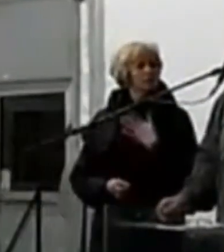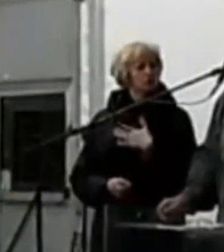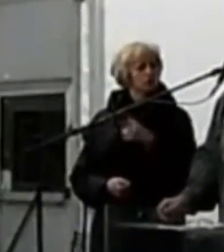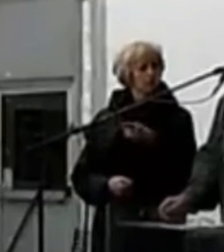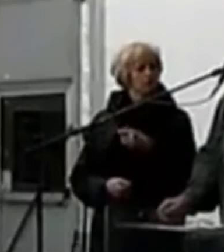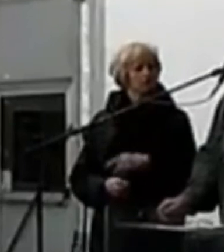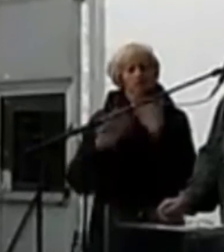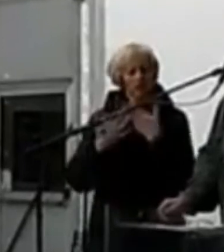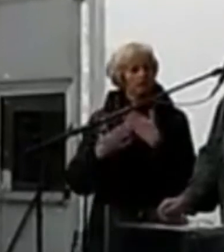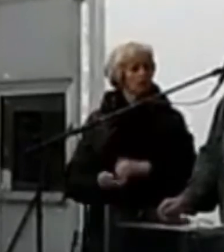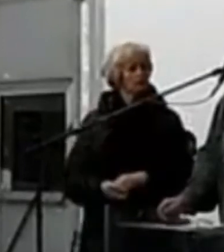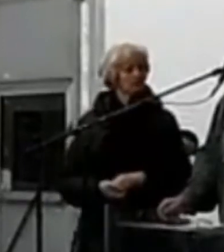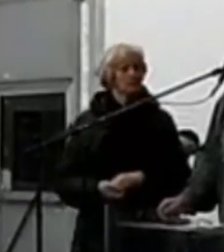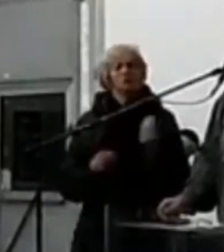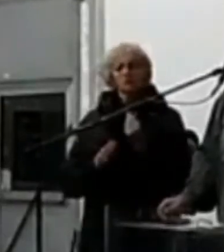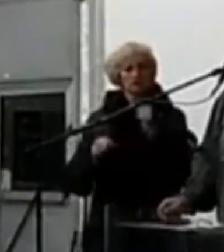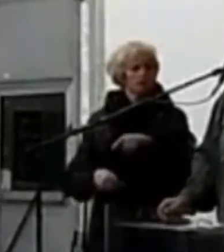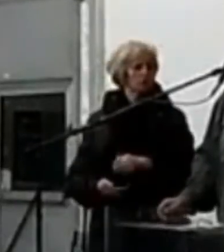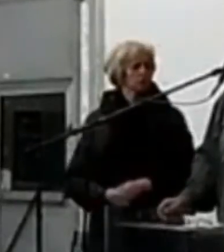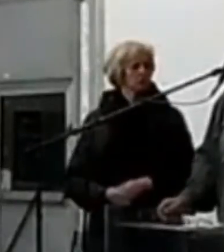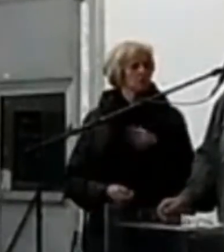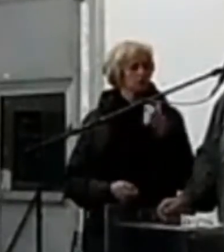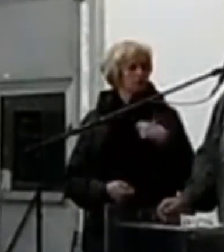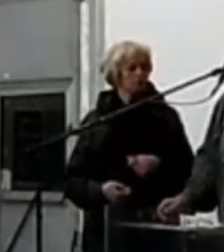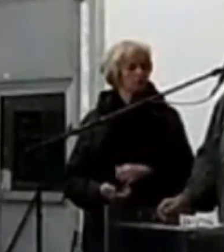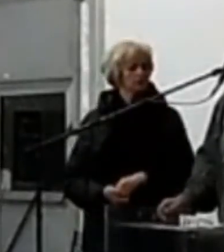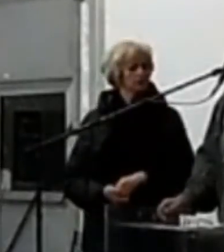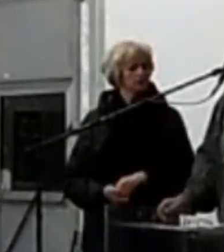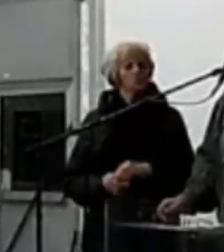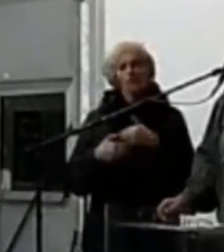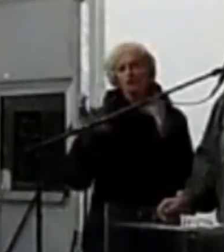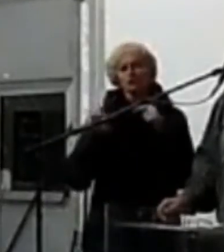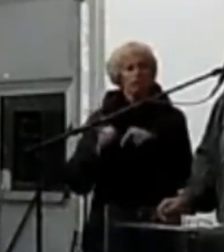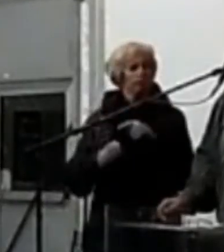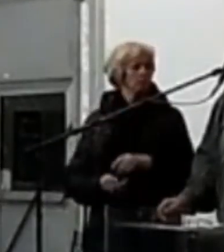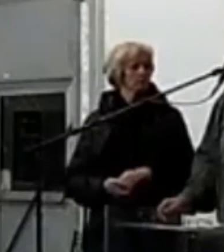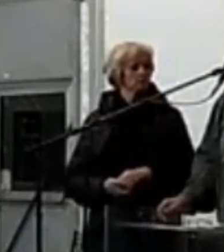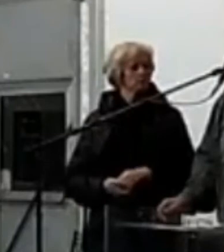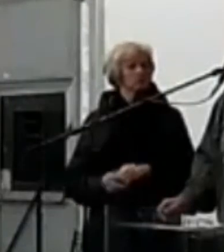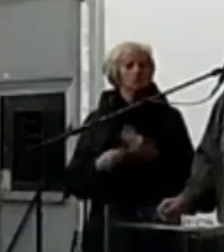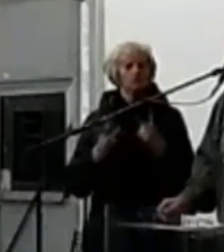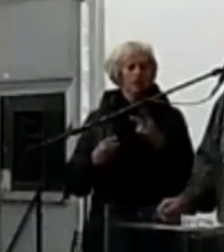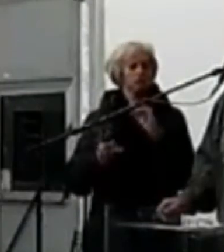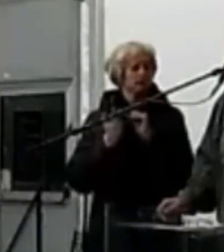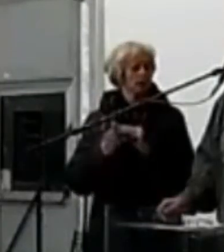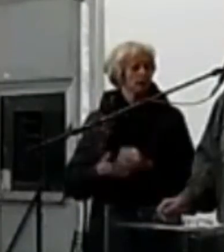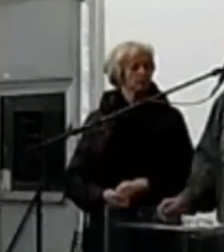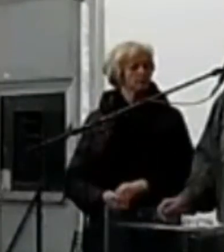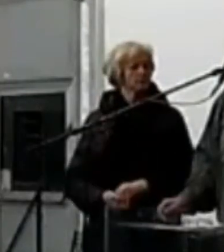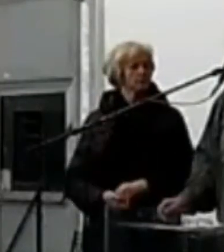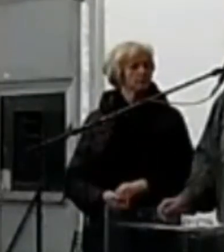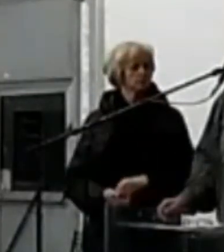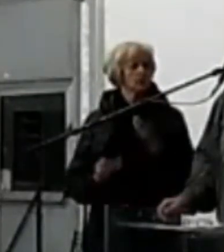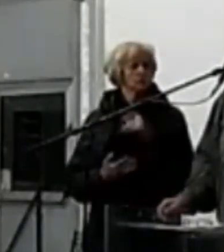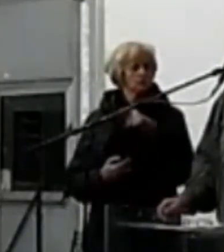Želim vam se zahvaliti što ste došli i ove godine nam uveličali na nas vrlo važan dan.